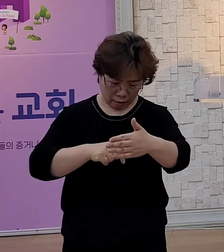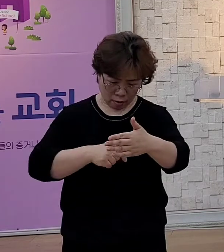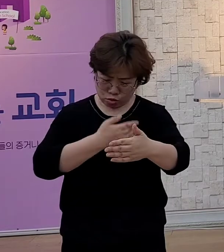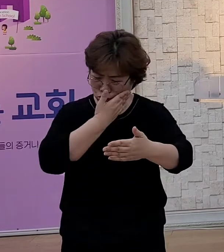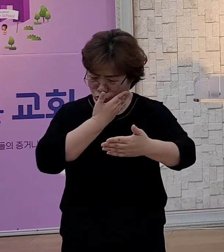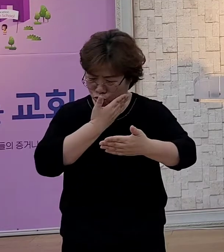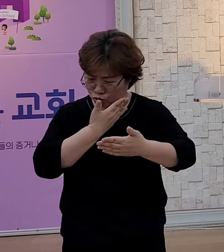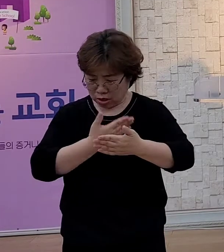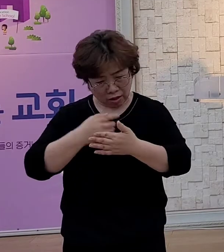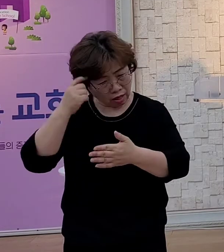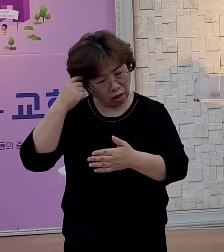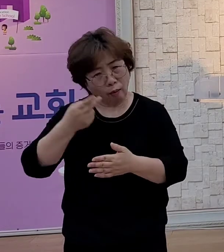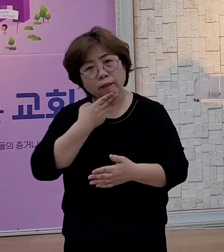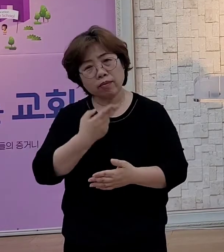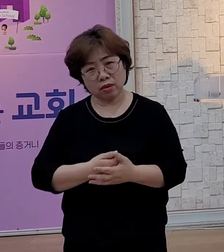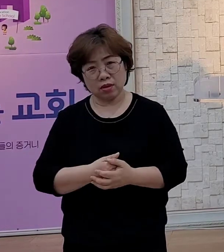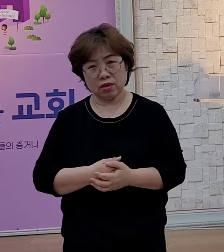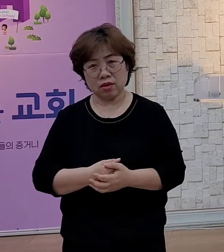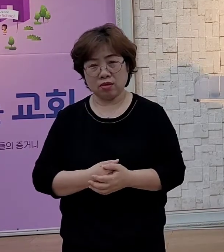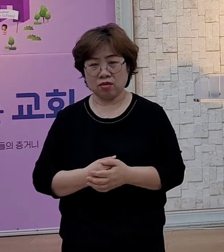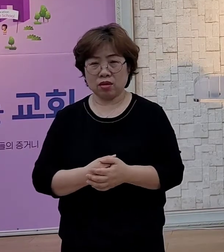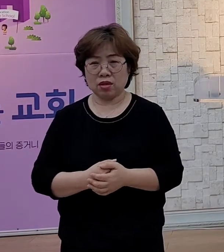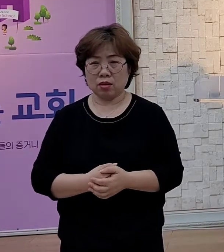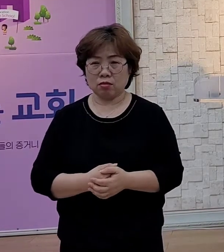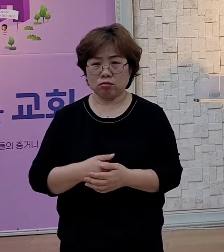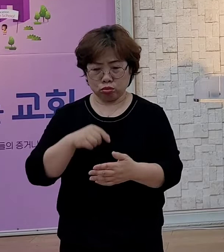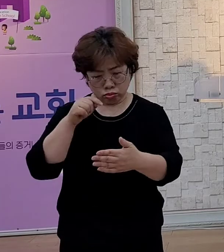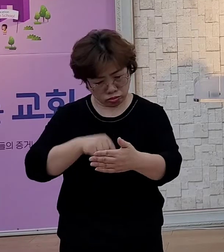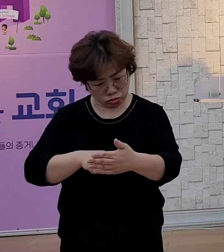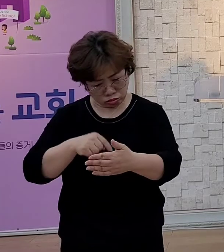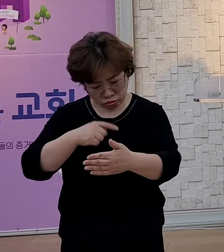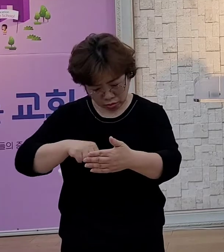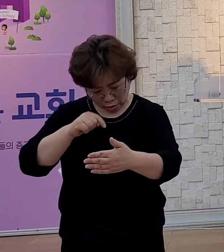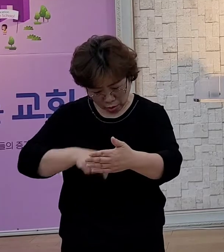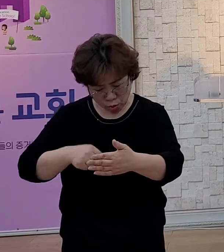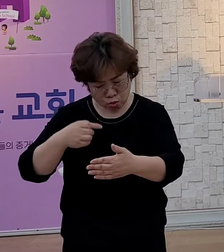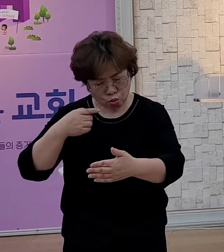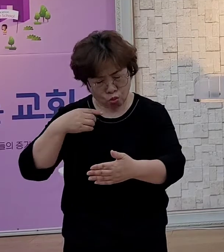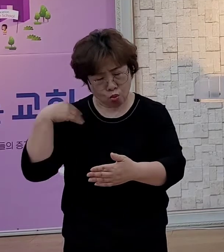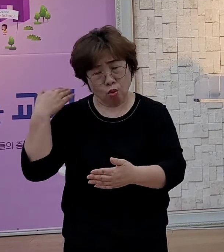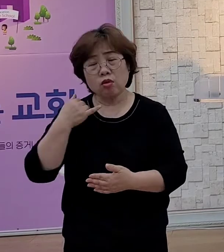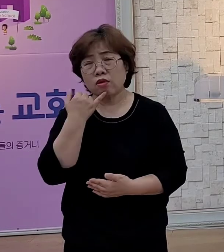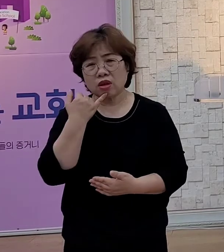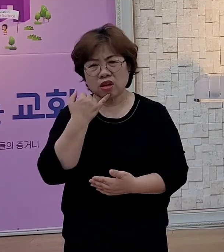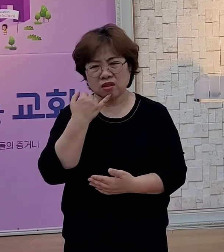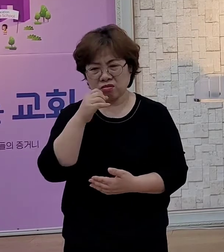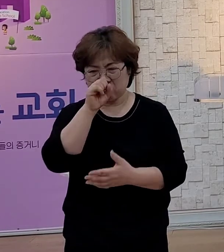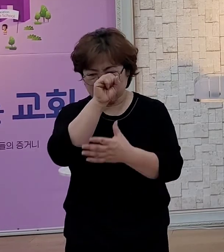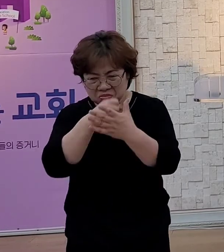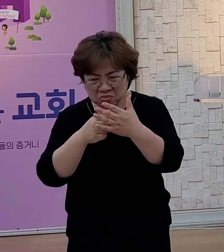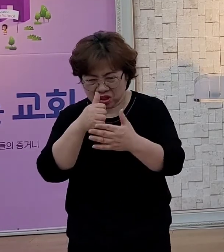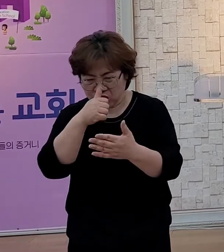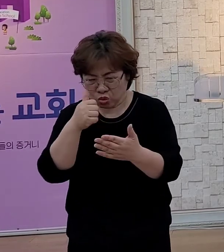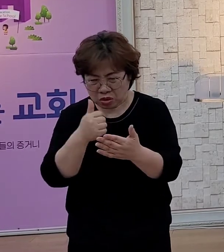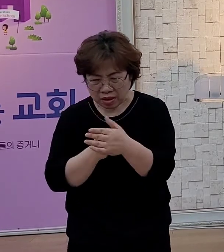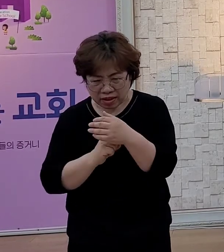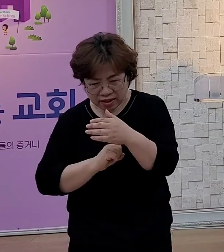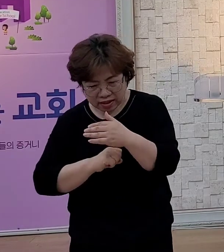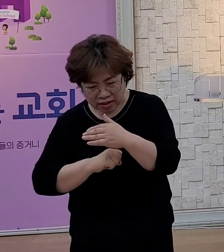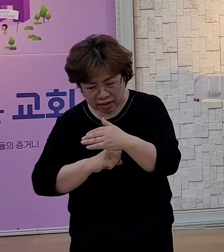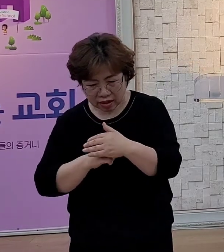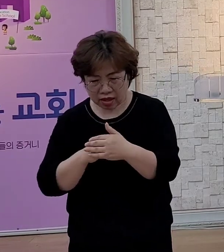어떻는가에 대해서는 별로 안 중요해요. 몰라도 돼요. 심지어는 썩은 죄가 이 안에 가득 차 있어도 겉으로